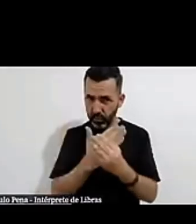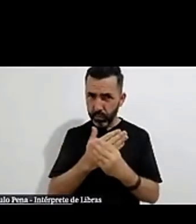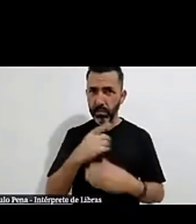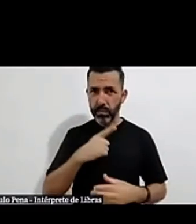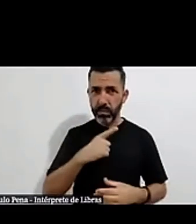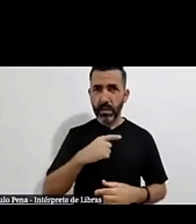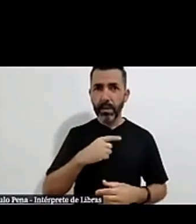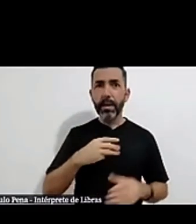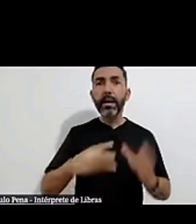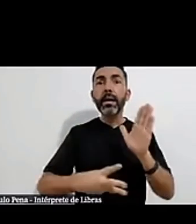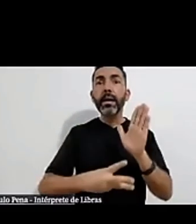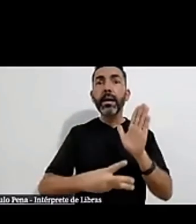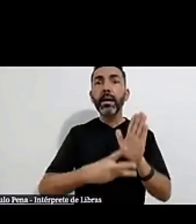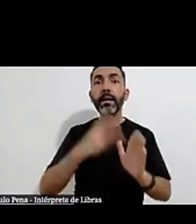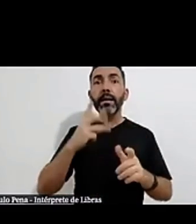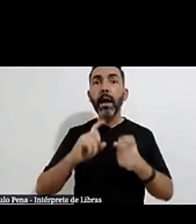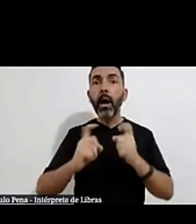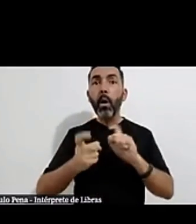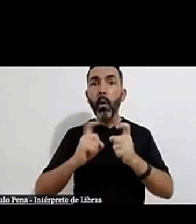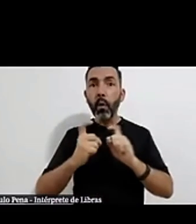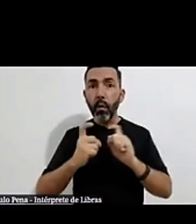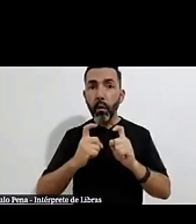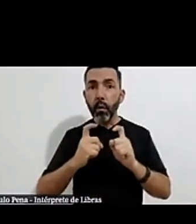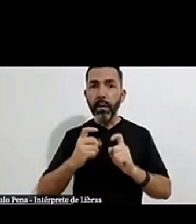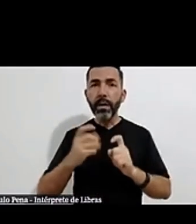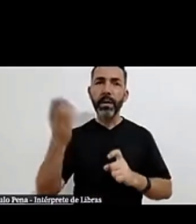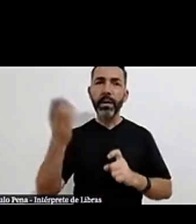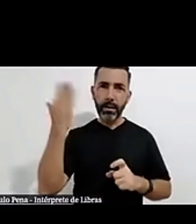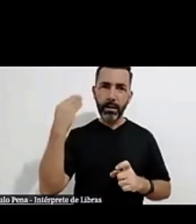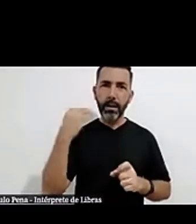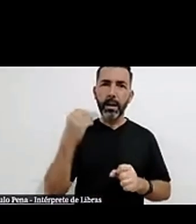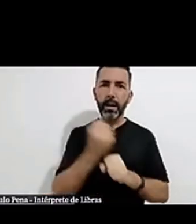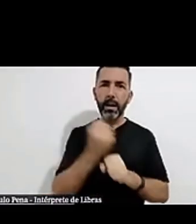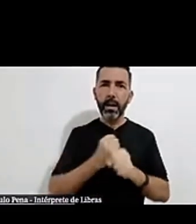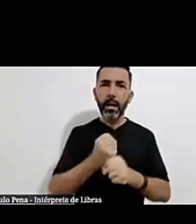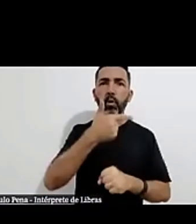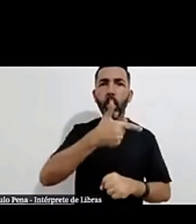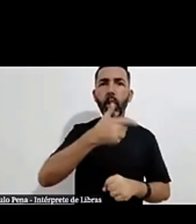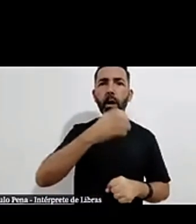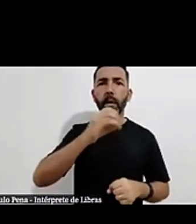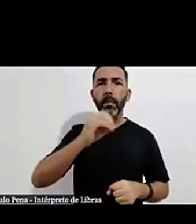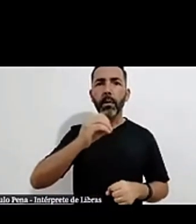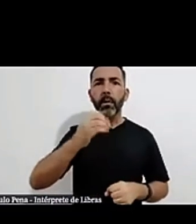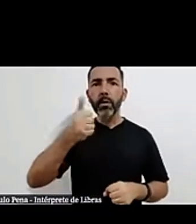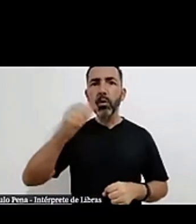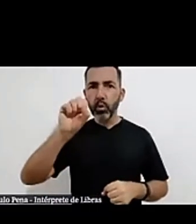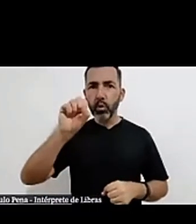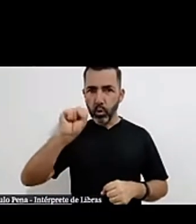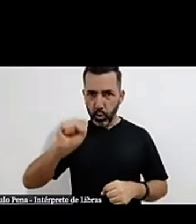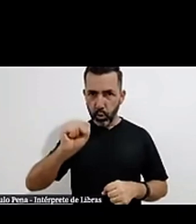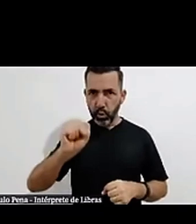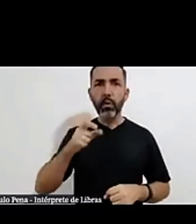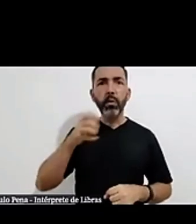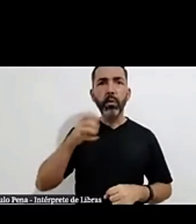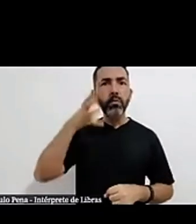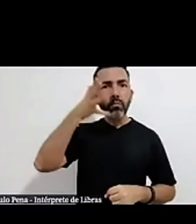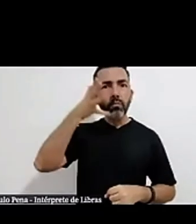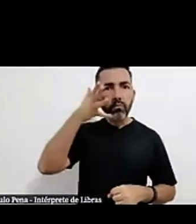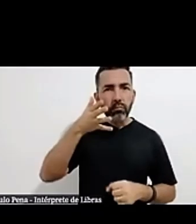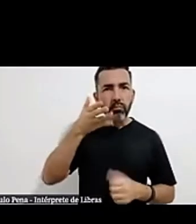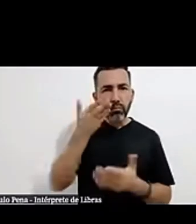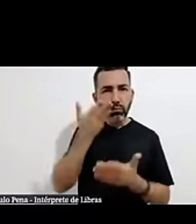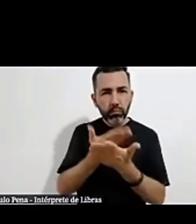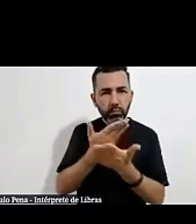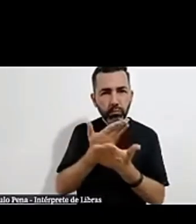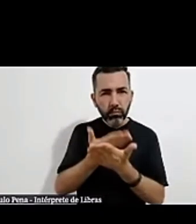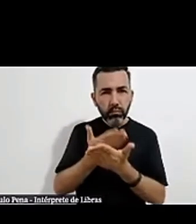Química Industrial e Tratamento de Água, em 2018, aconteceu em 2018, foram apresentados alguns estudos científicos sobre